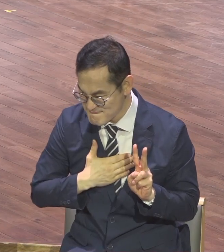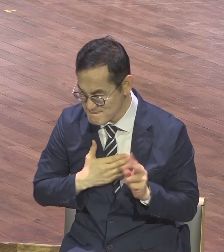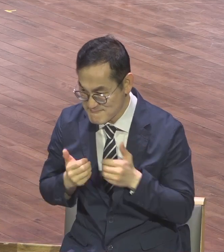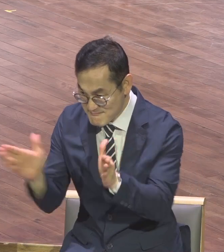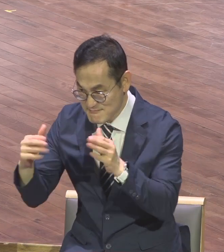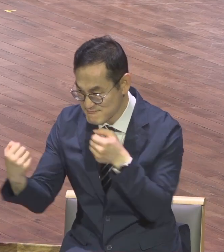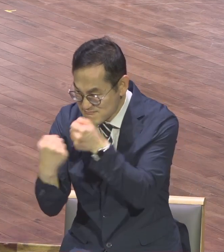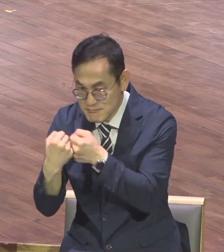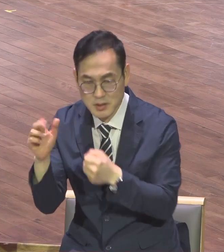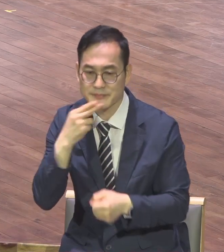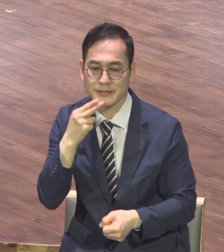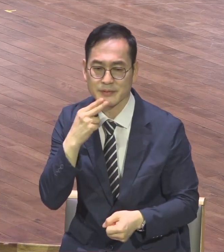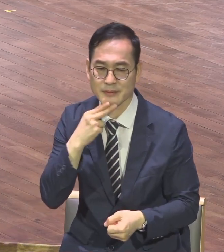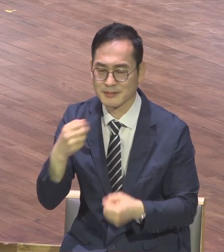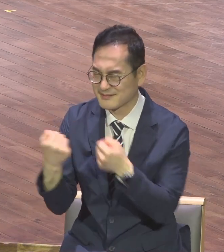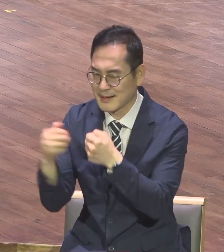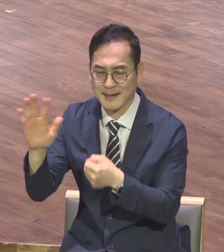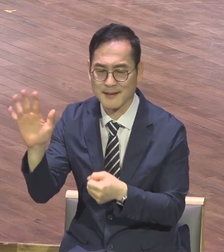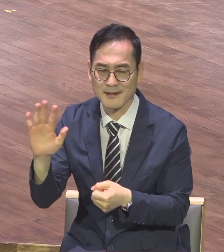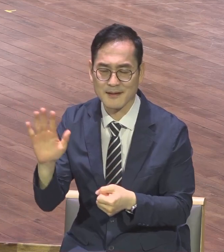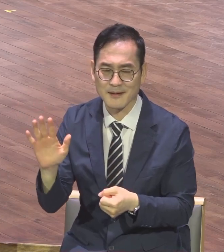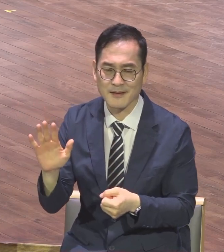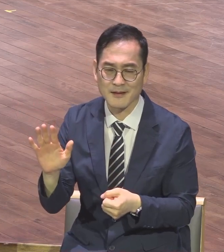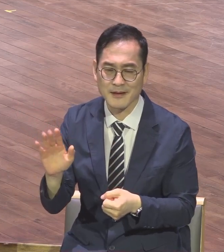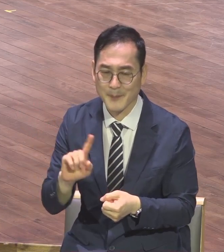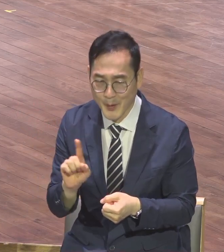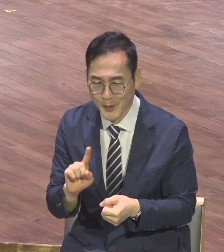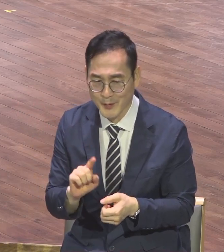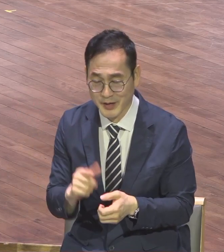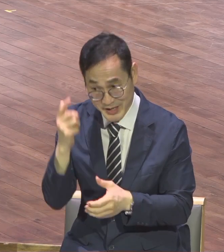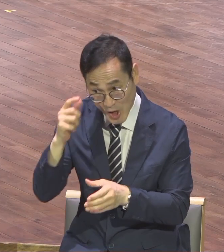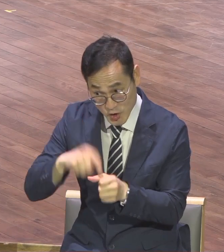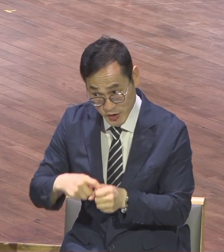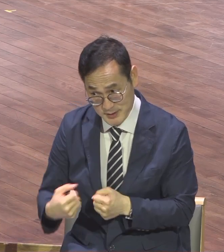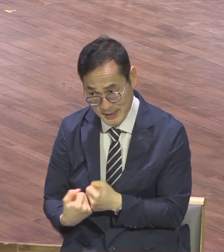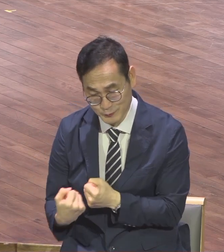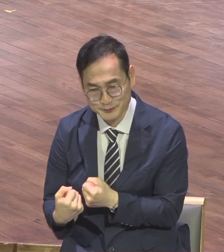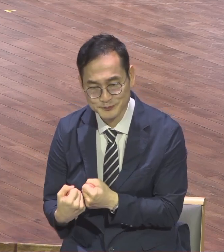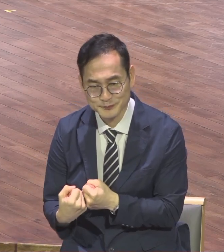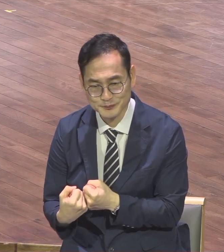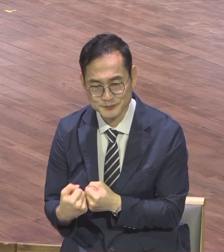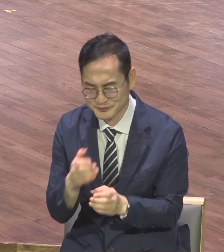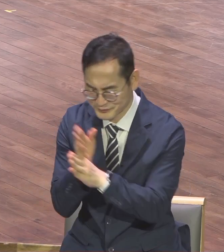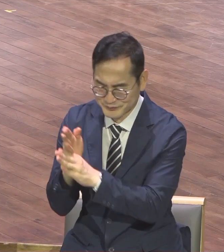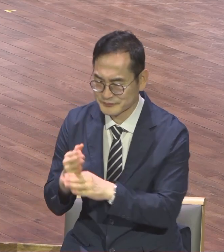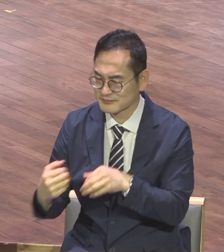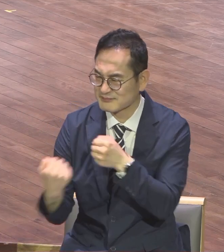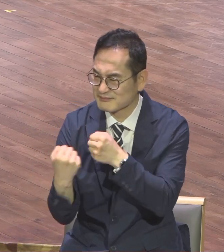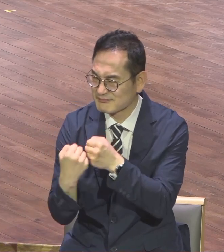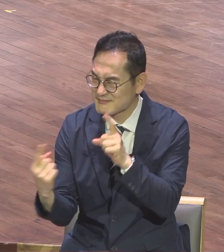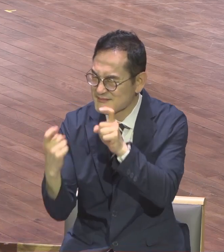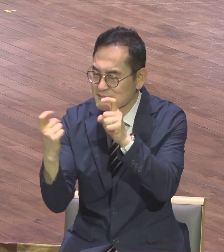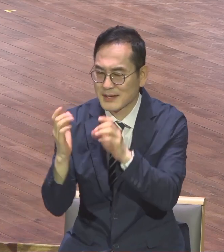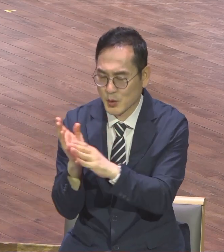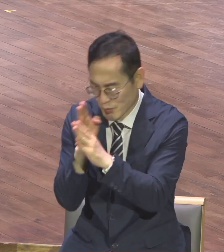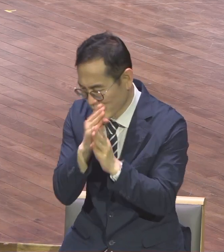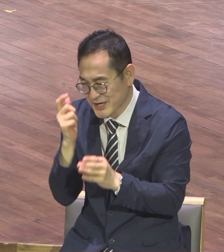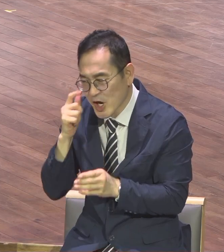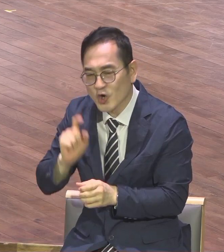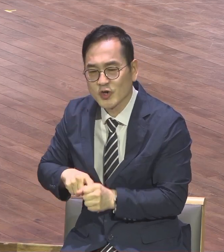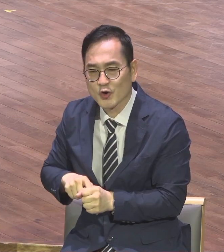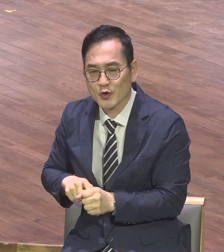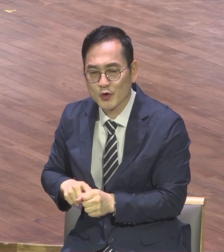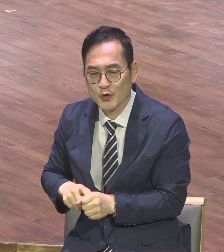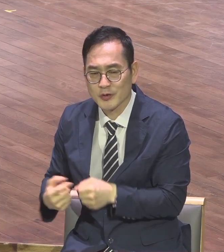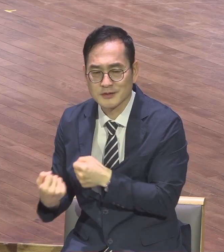거지 절대 감정 대처하지 않았어요. 영적 대처, 영적 대처. 영적 대처는요 전혀